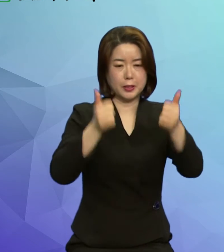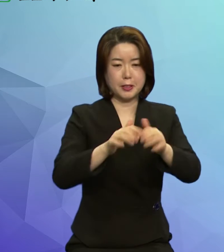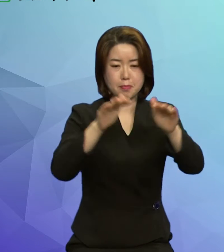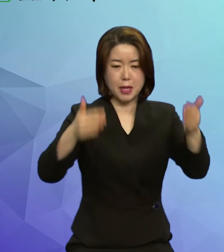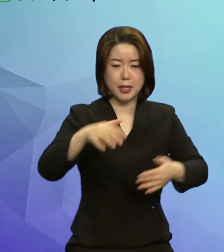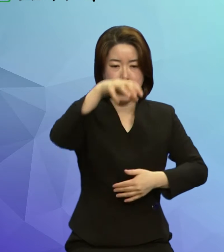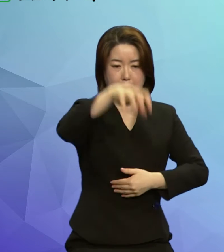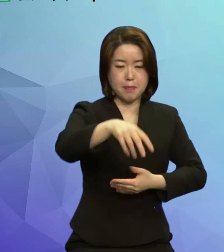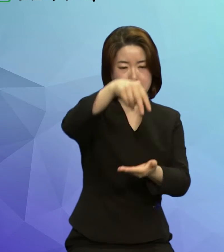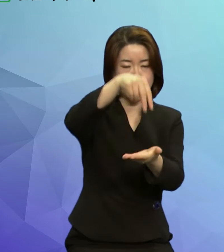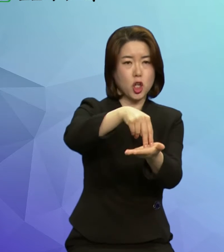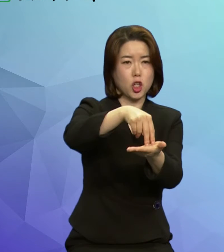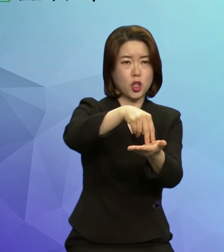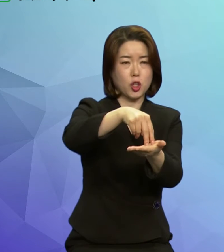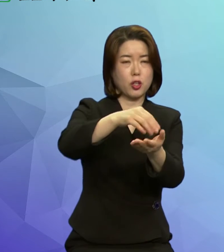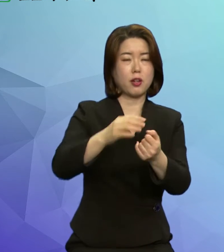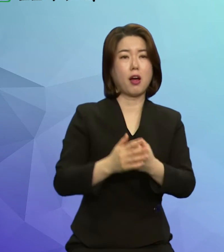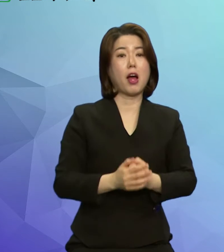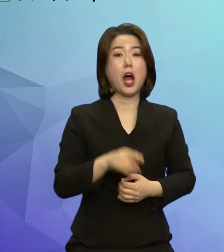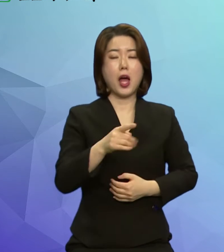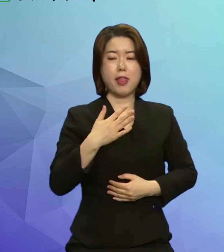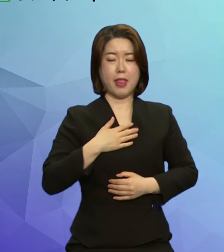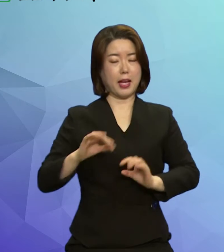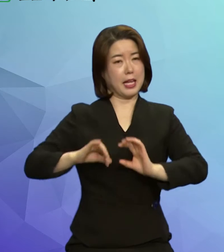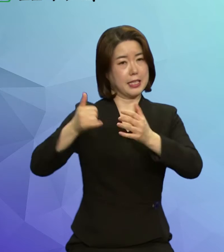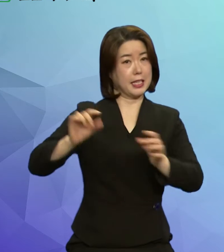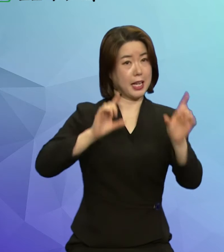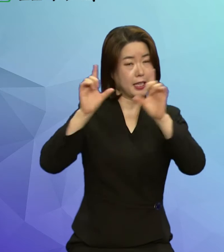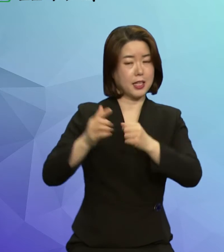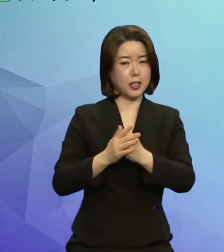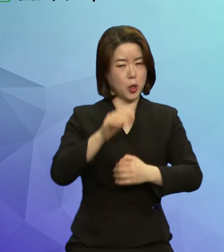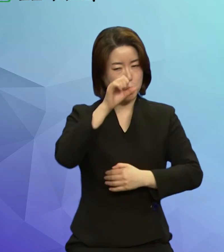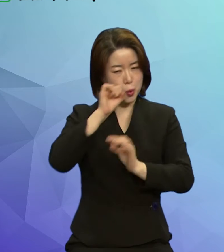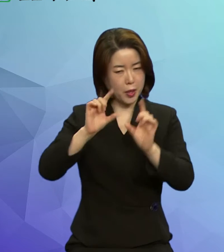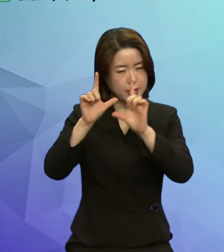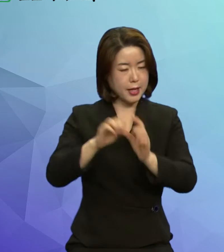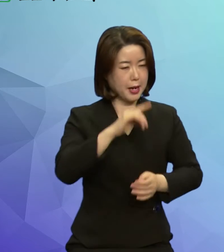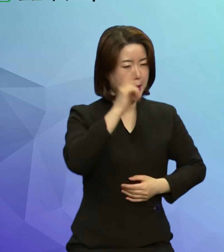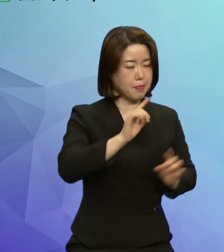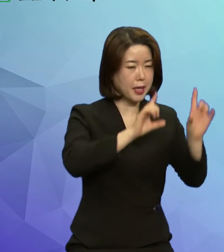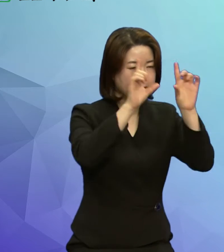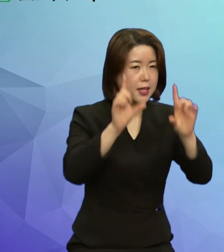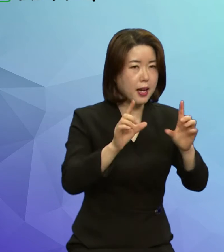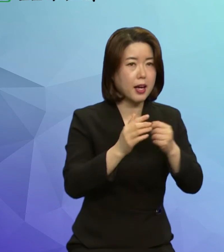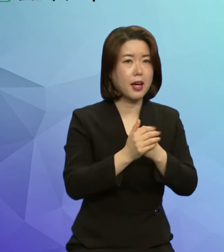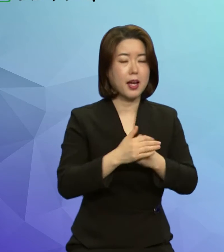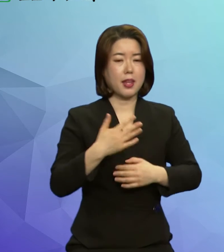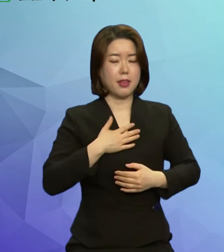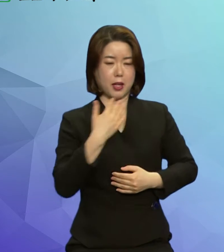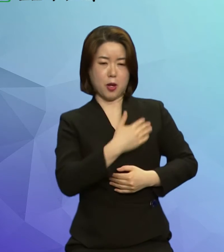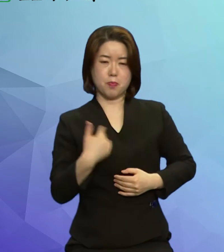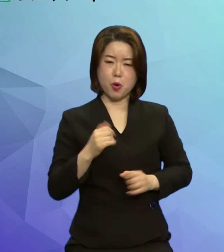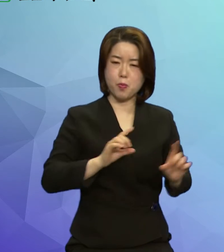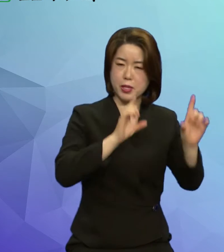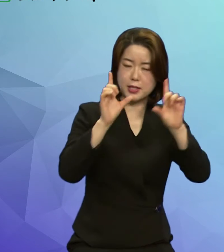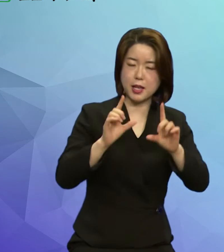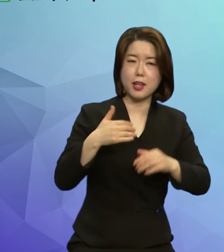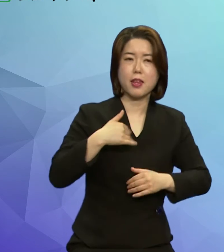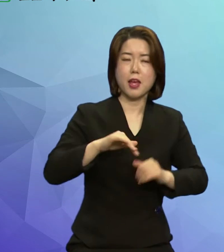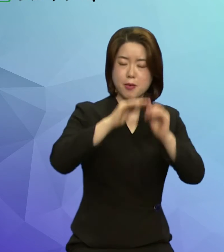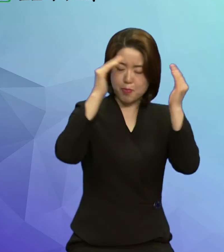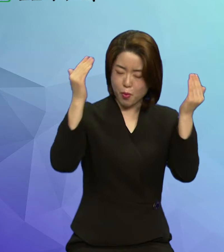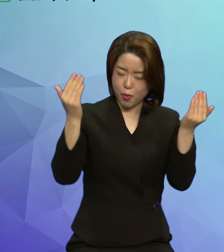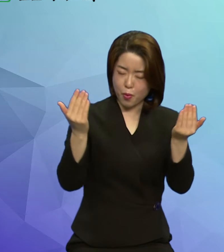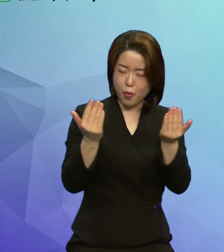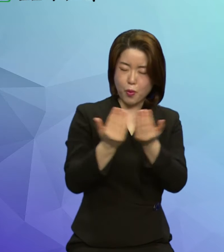섭니다. 거기서 우리가 세상에 사는 동안 선하게 살았는지 악하게 살았는지 우리가 몸으로 살았던 우리의